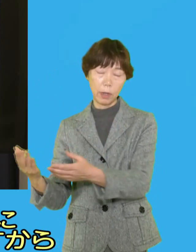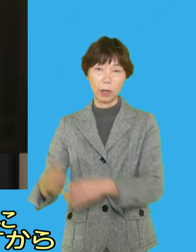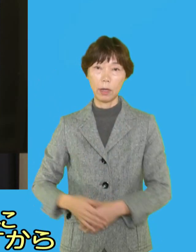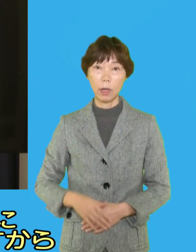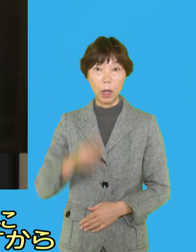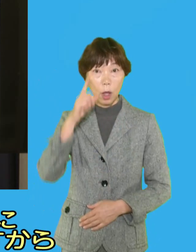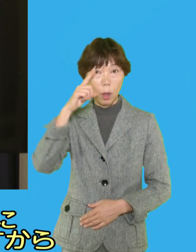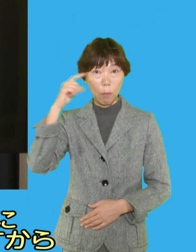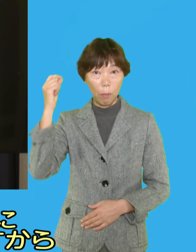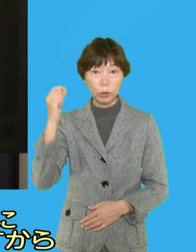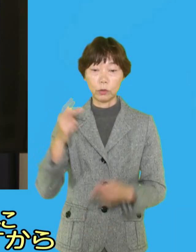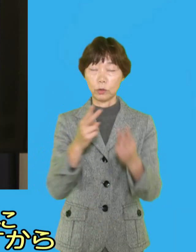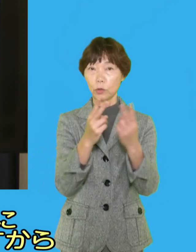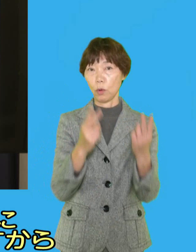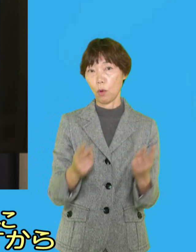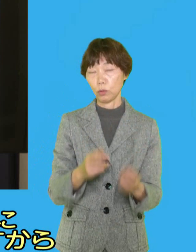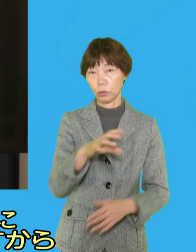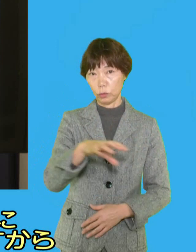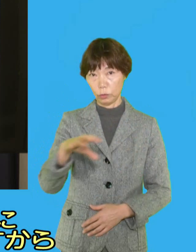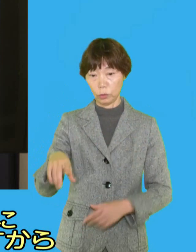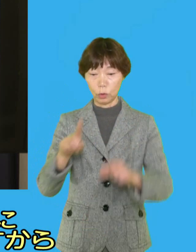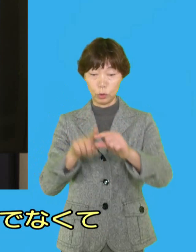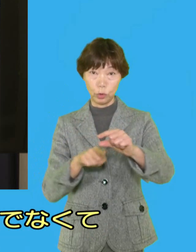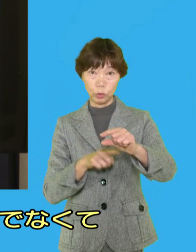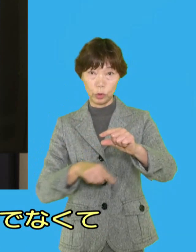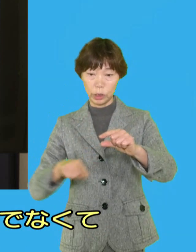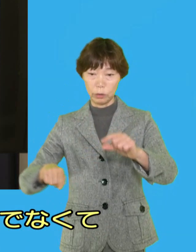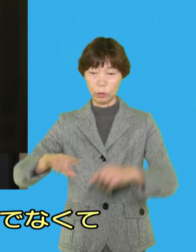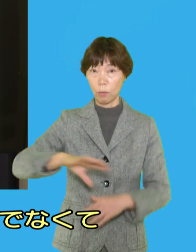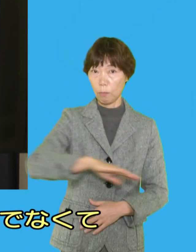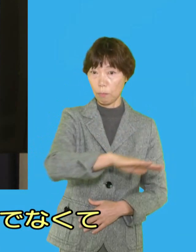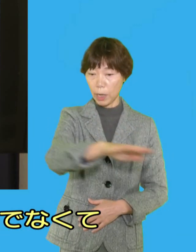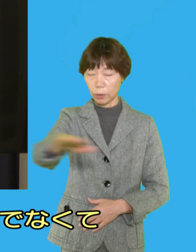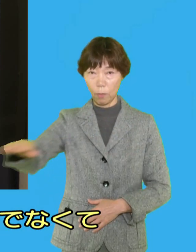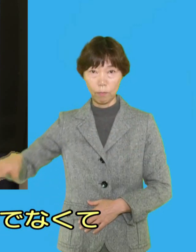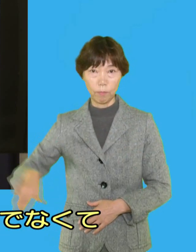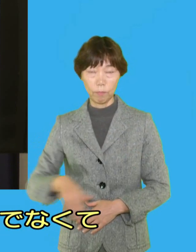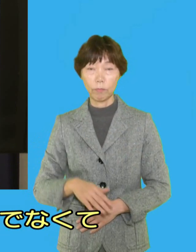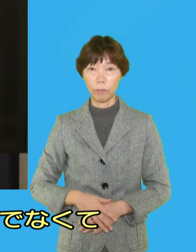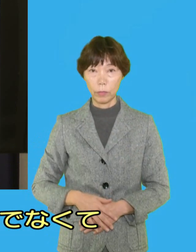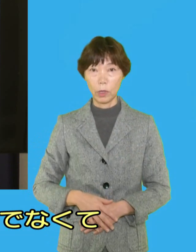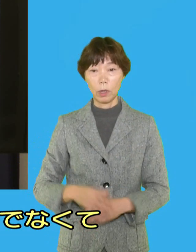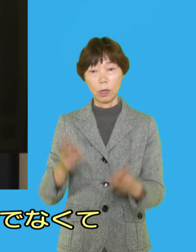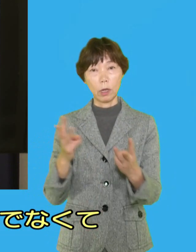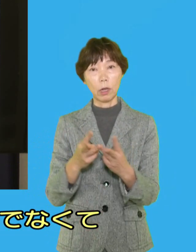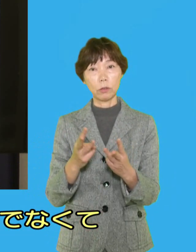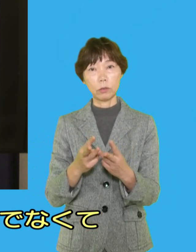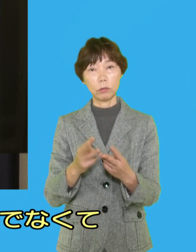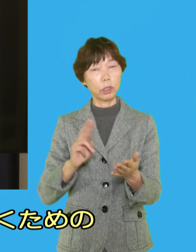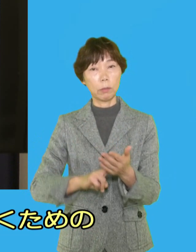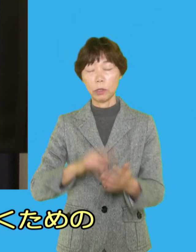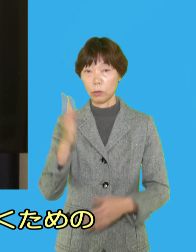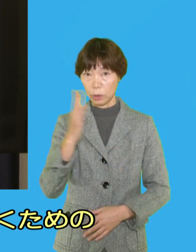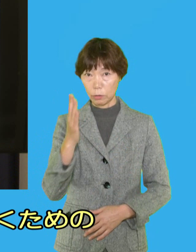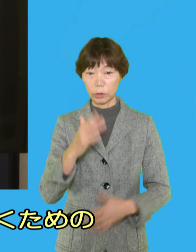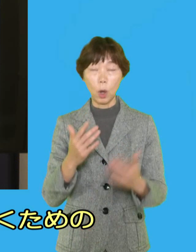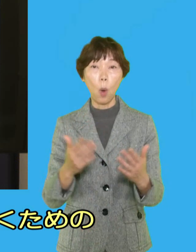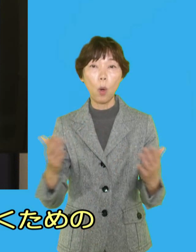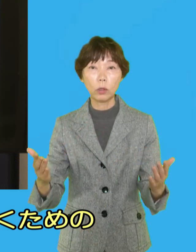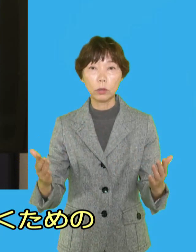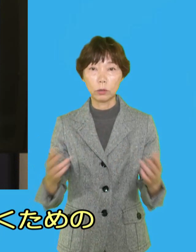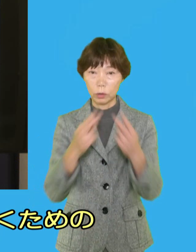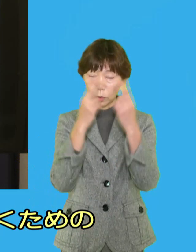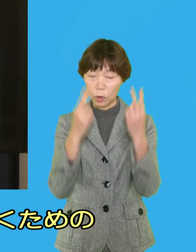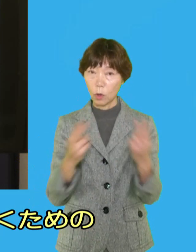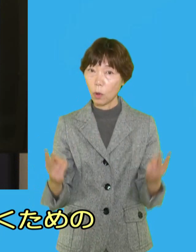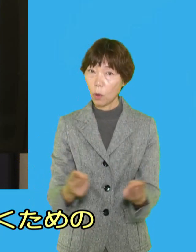古墳群のまさに中心となるエリアですから、これはもういくつということではなくて、もうできる限り多く古墳群を実感